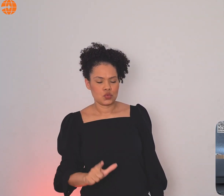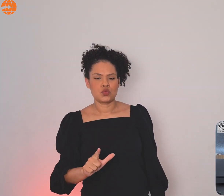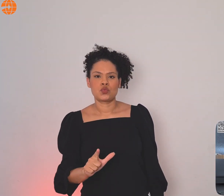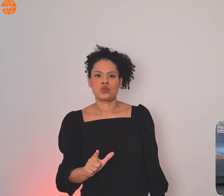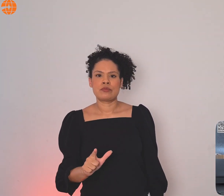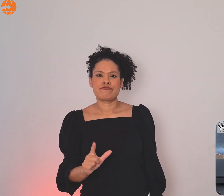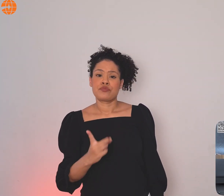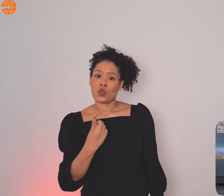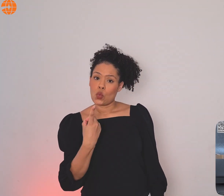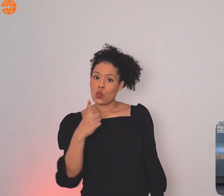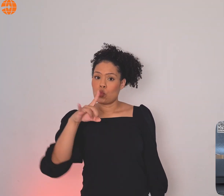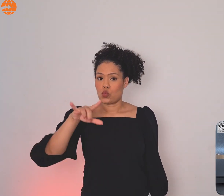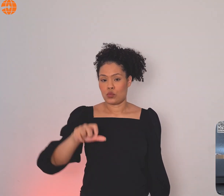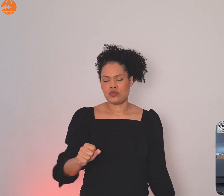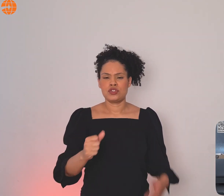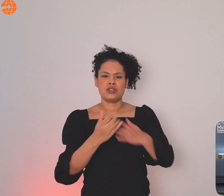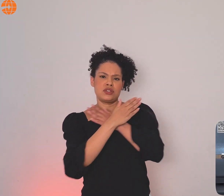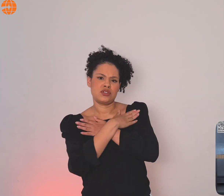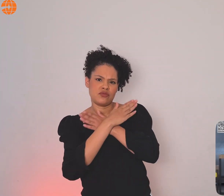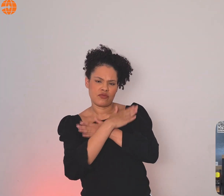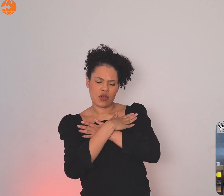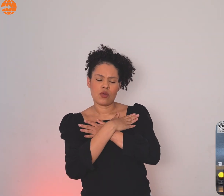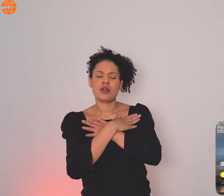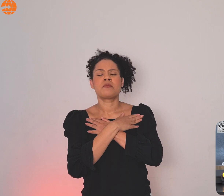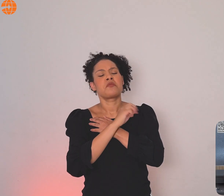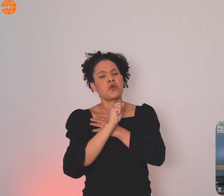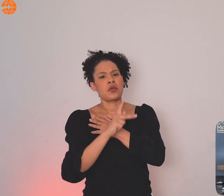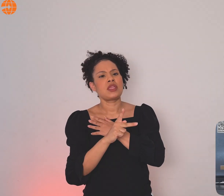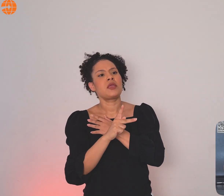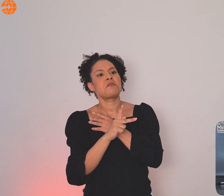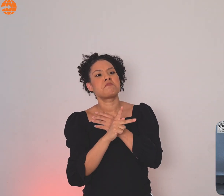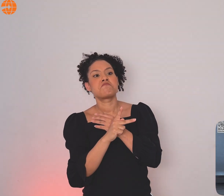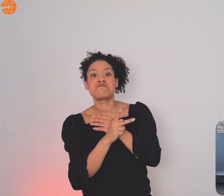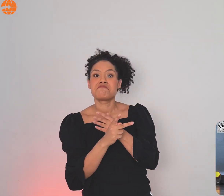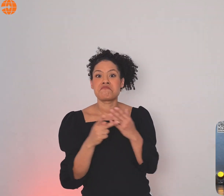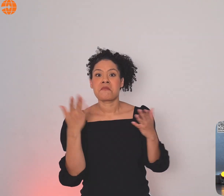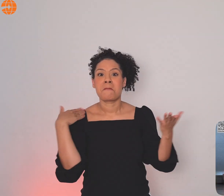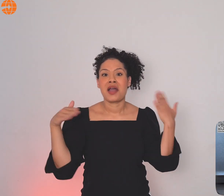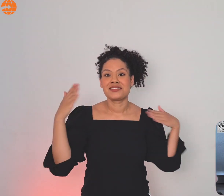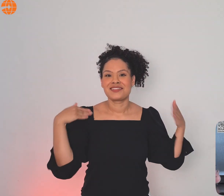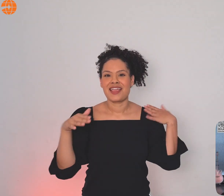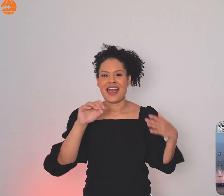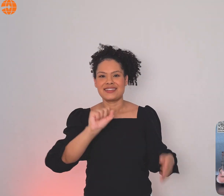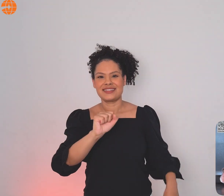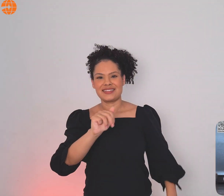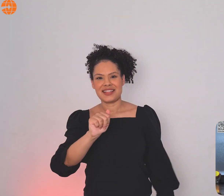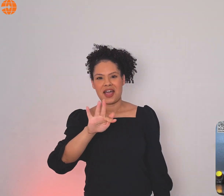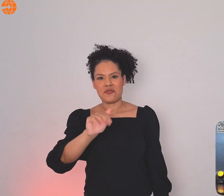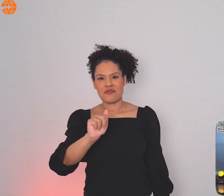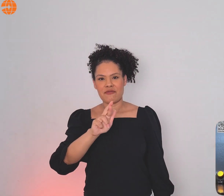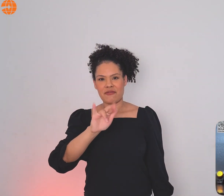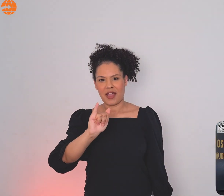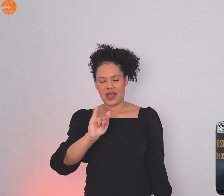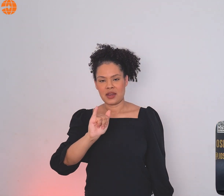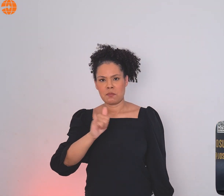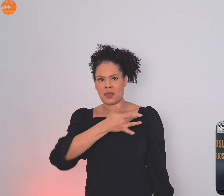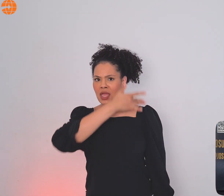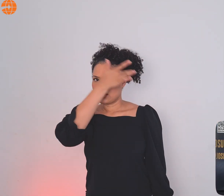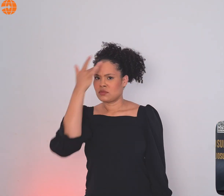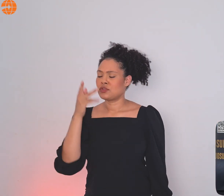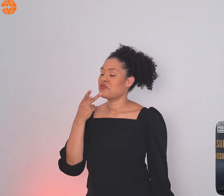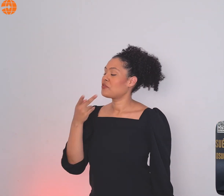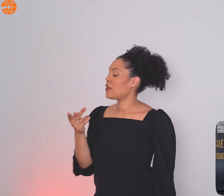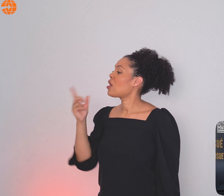aí nós fomos fazer um safari. E aí quando eu chego lá no safari lá, os caras falaram, olha, depois vocês vão andar com os